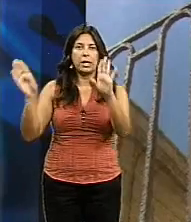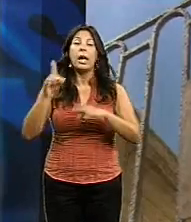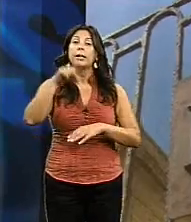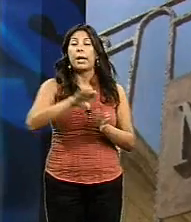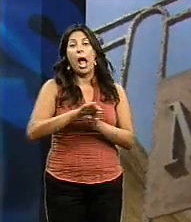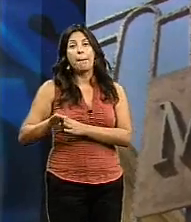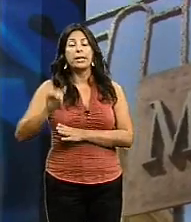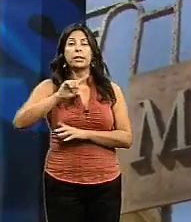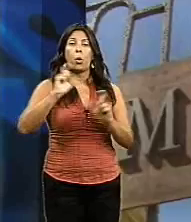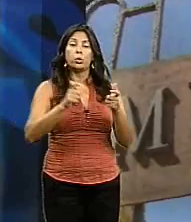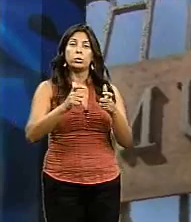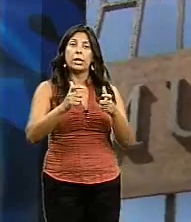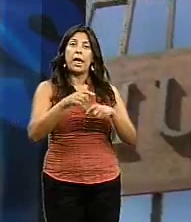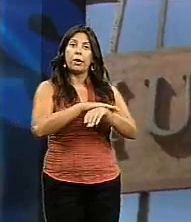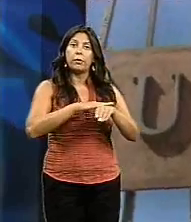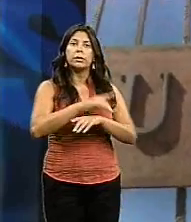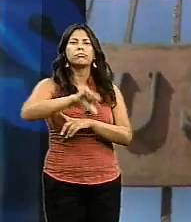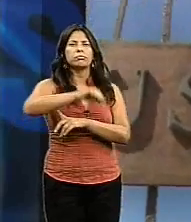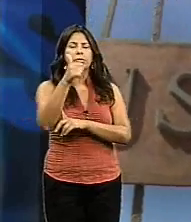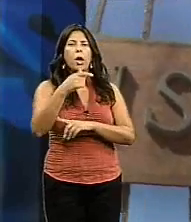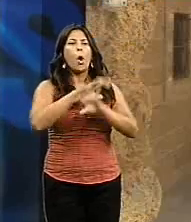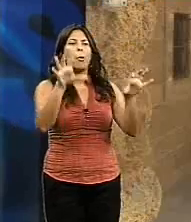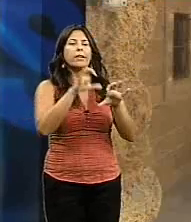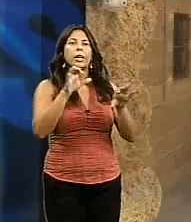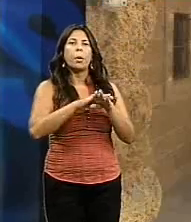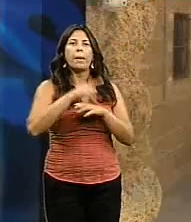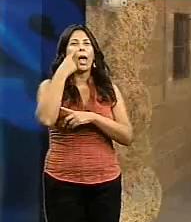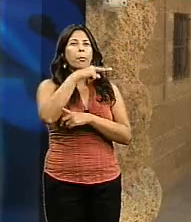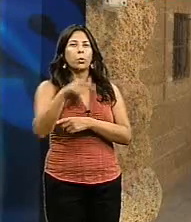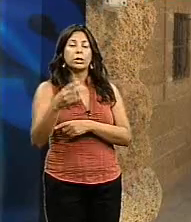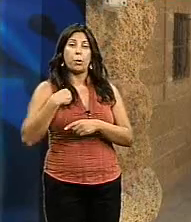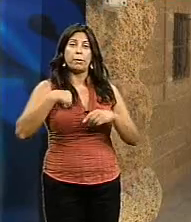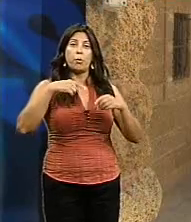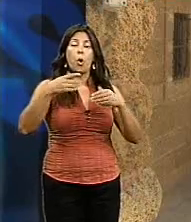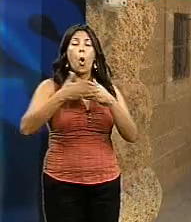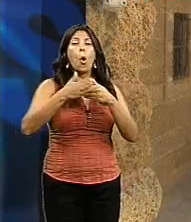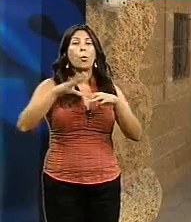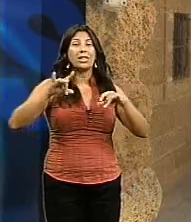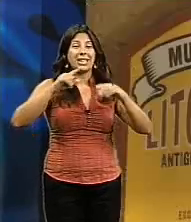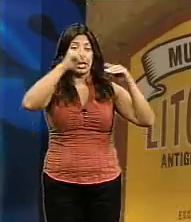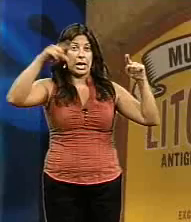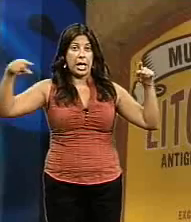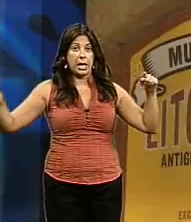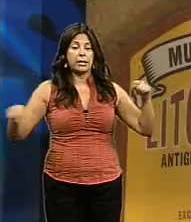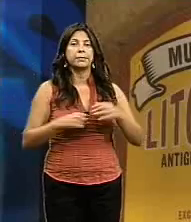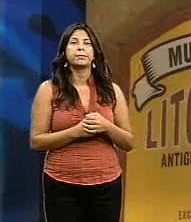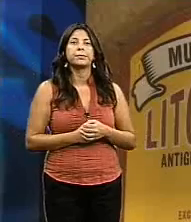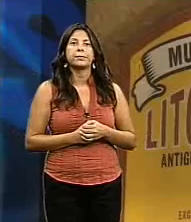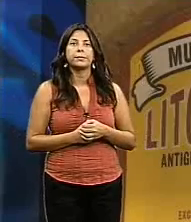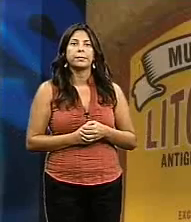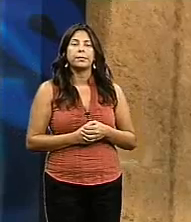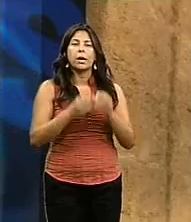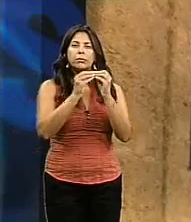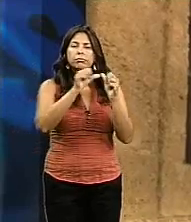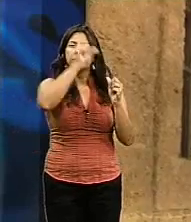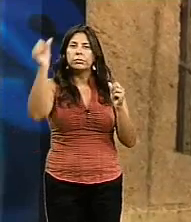la adjudicación definitiva del suministro de mobiliario del Museo Litográfico en las bóvedas de Puerta Tierra. El equipamiento tendrá un plazo de